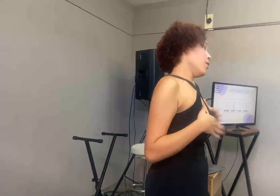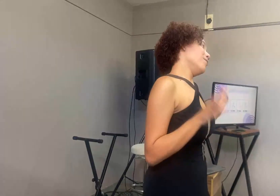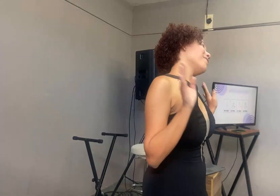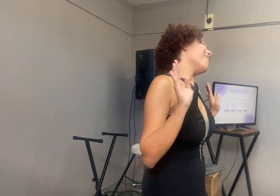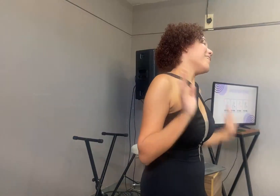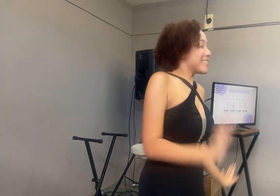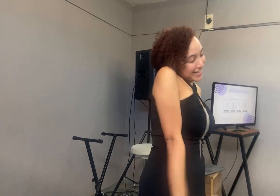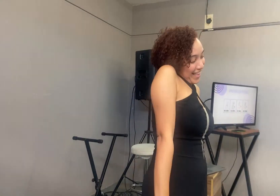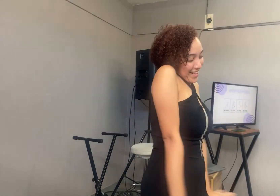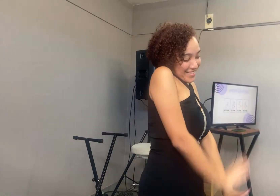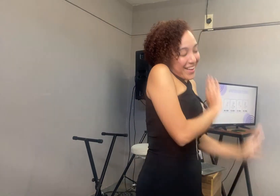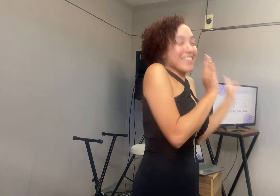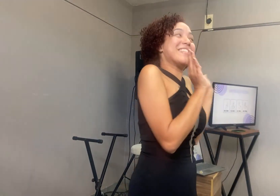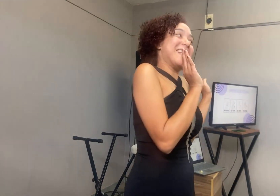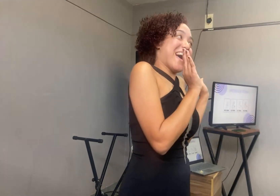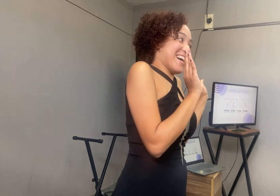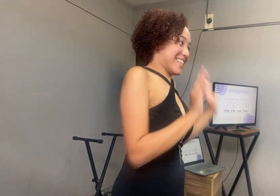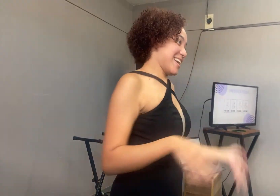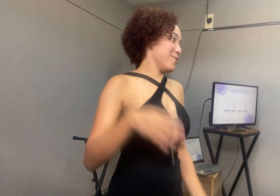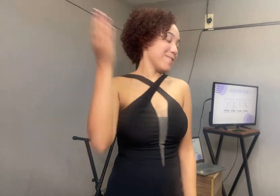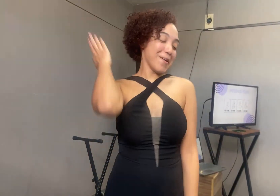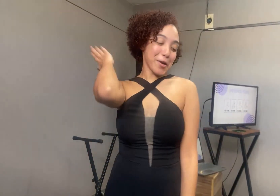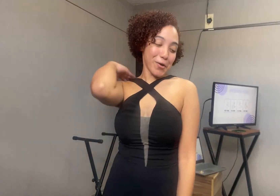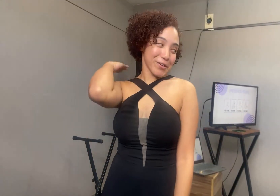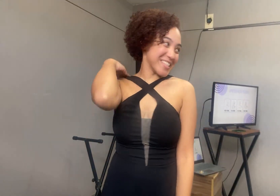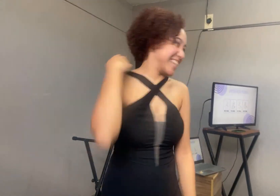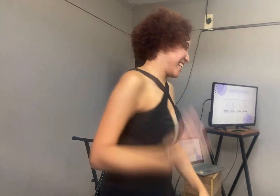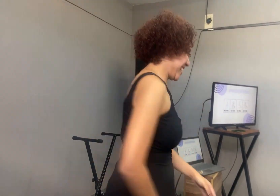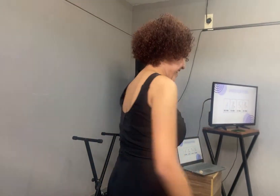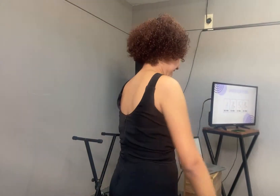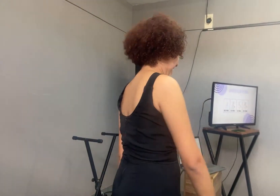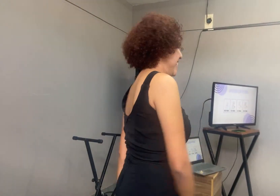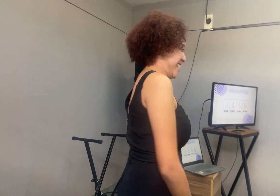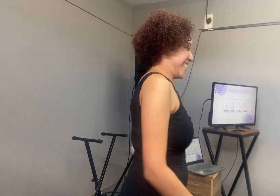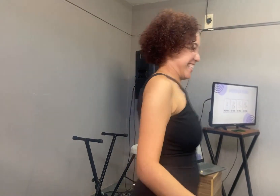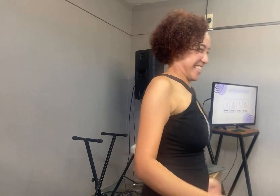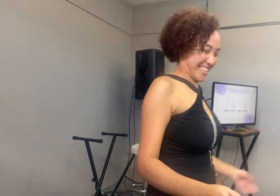O Costa, gosta. Que tipo é Costa.